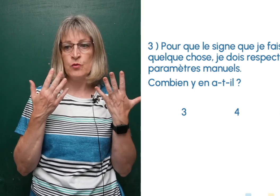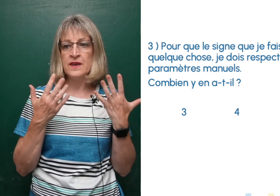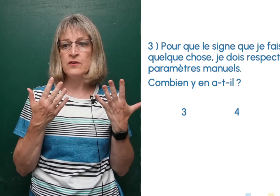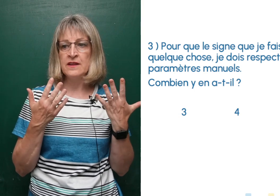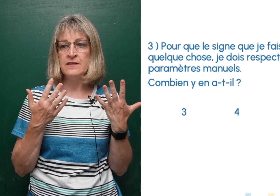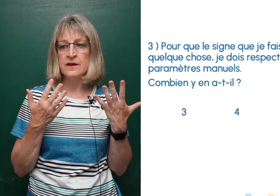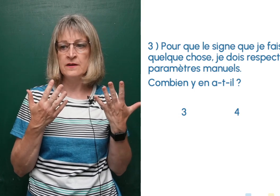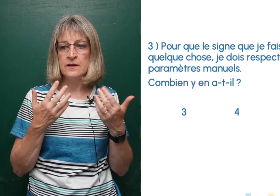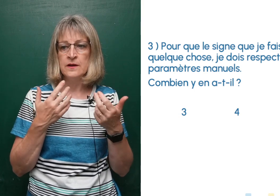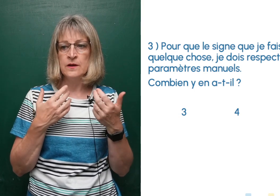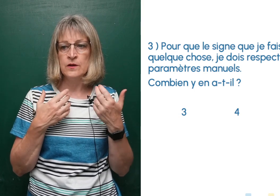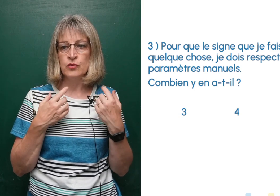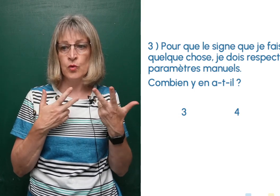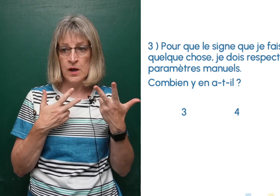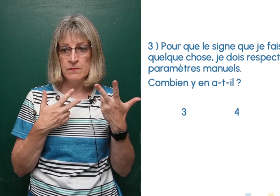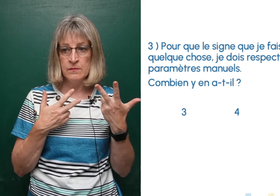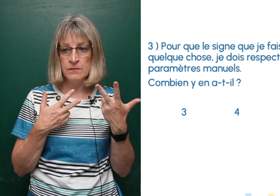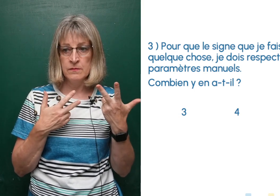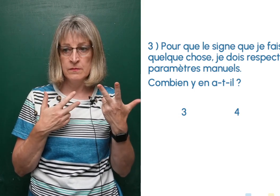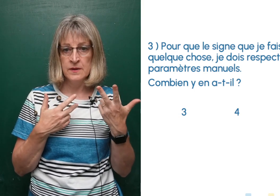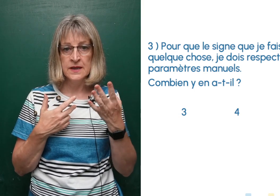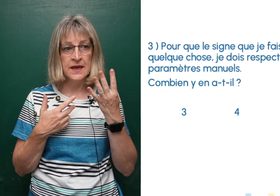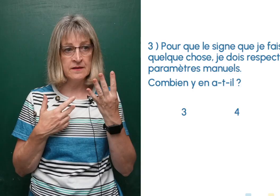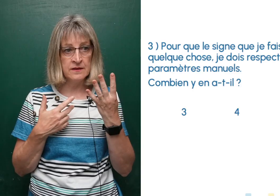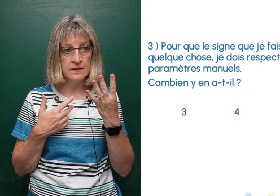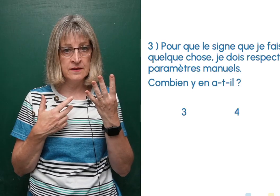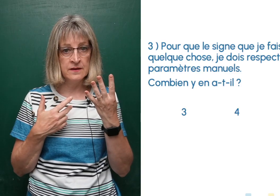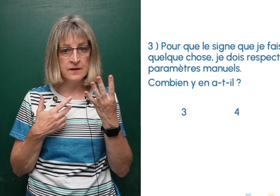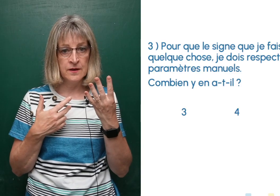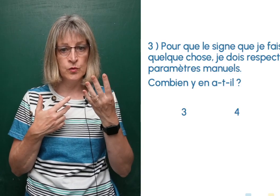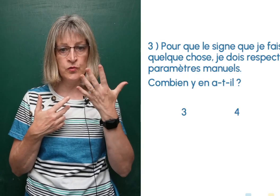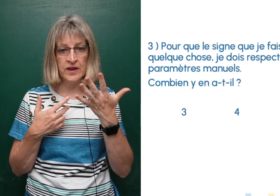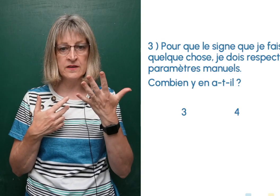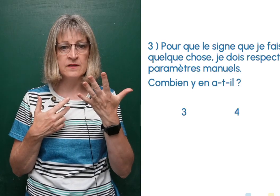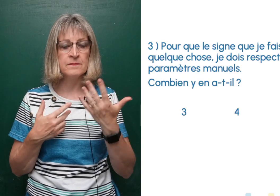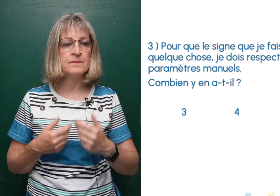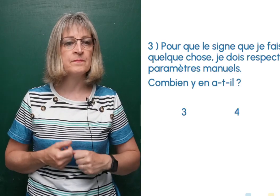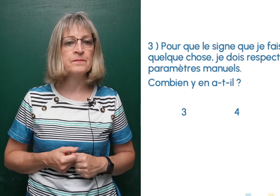y en a-t-il? 3, 4 ou 5?